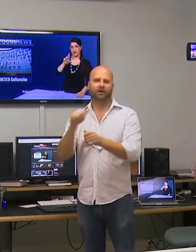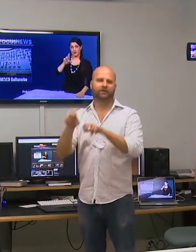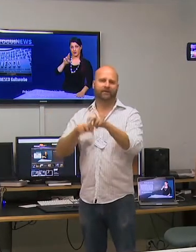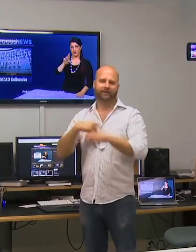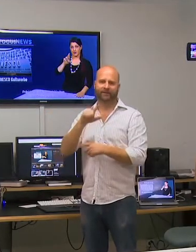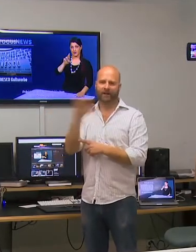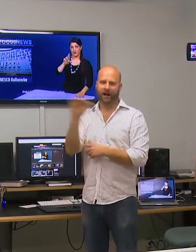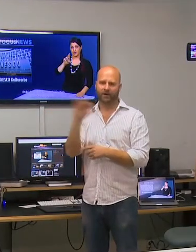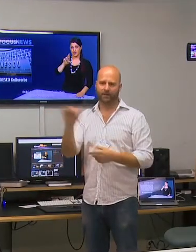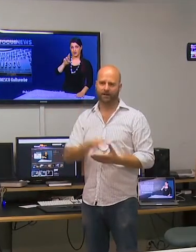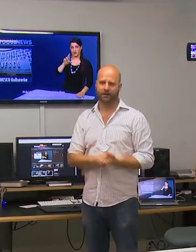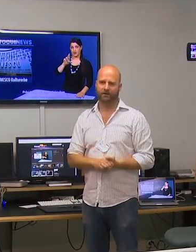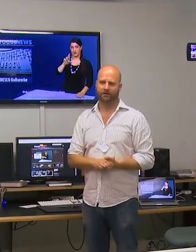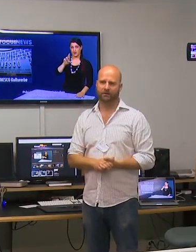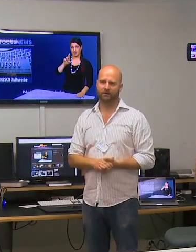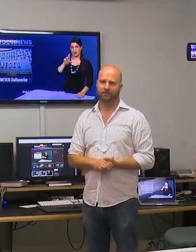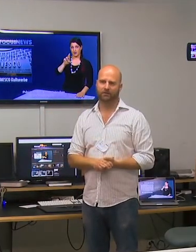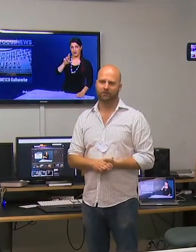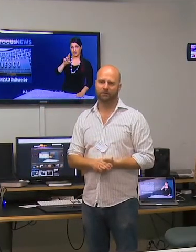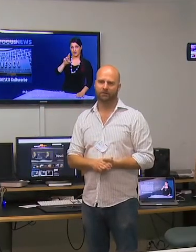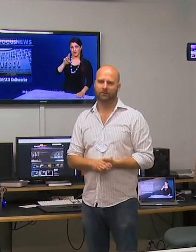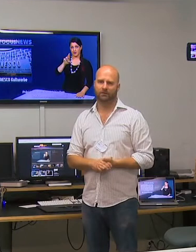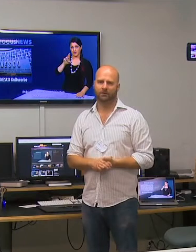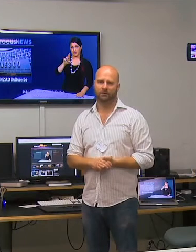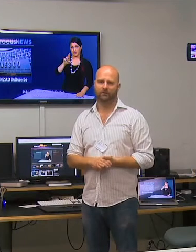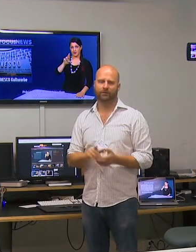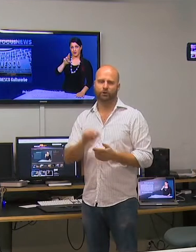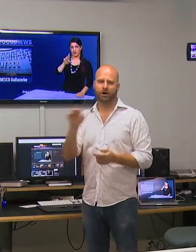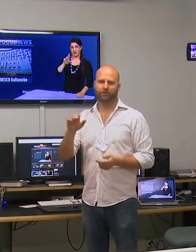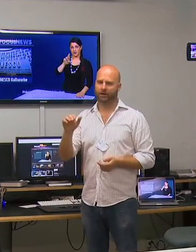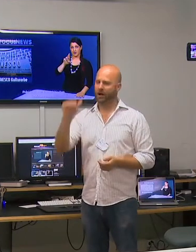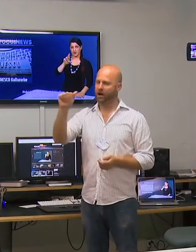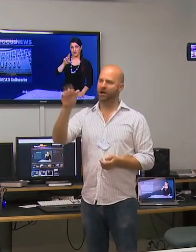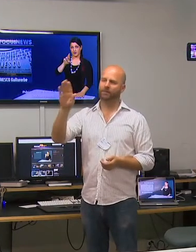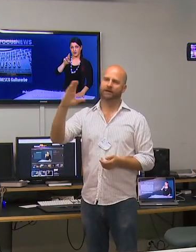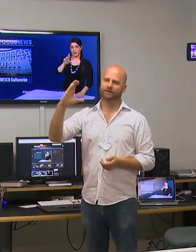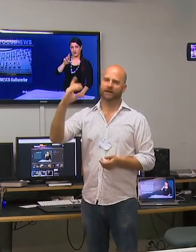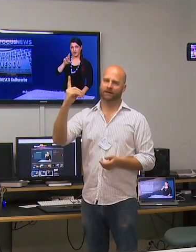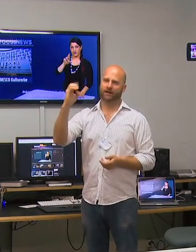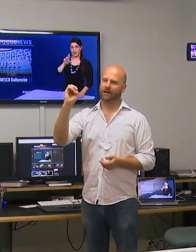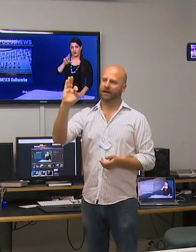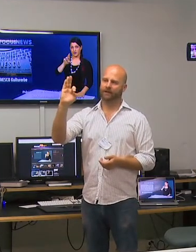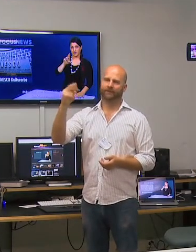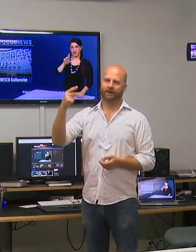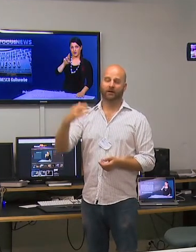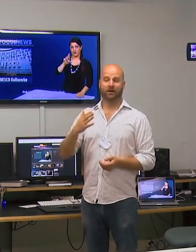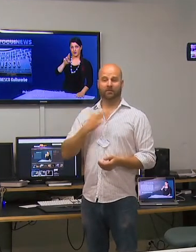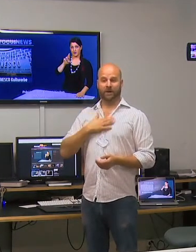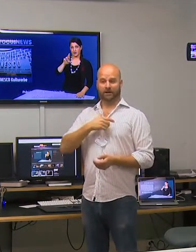keine Namen gibt, dann verwenden wir das Fingeralphabet. Also es ist eigentlich buchstabieren, A, B, C, D, E, F, genau so.